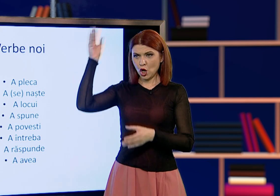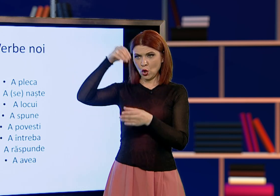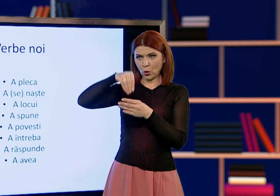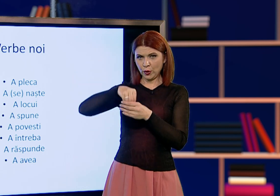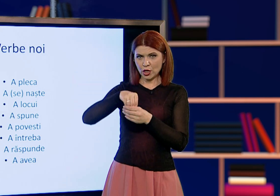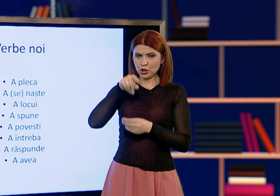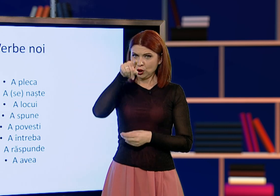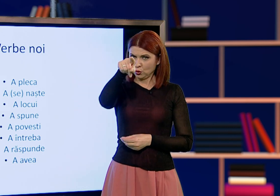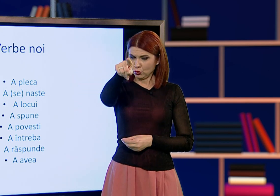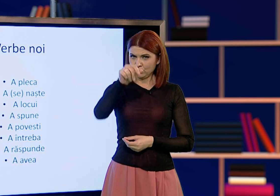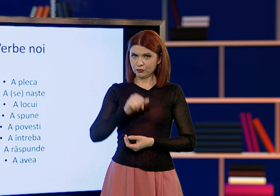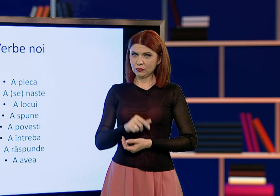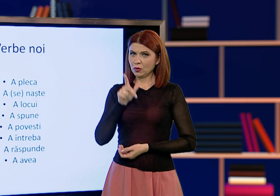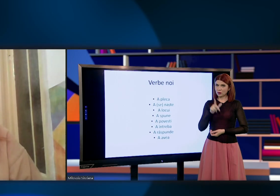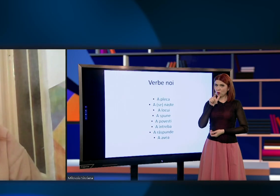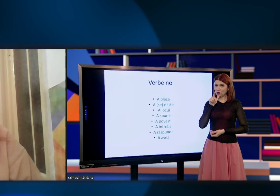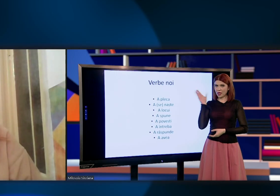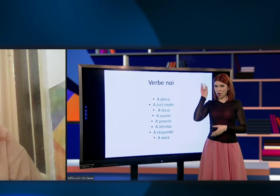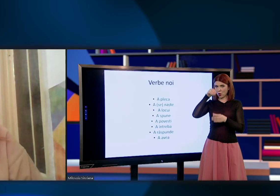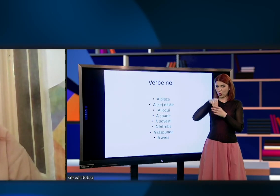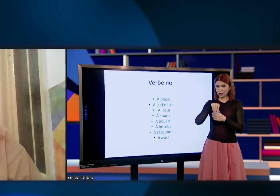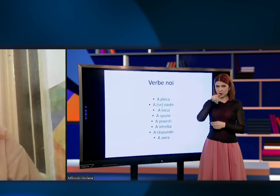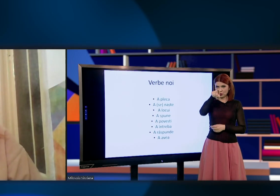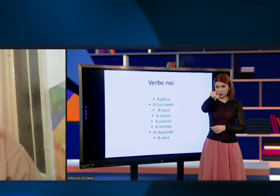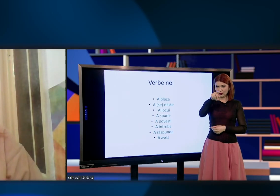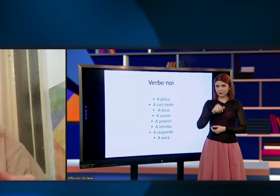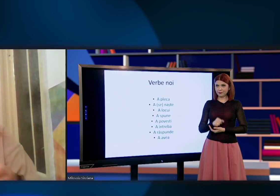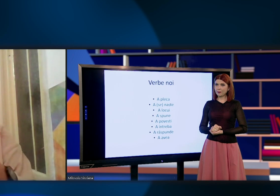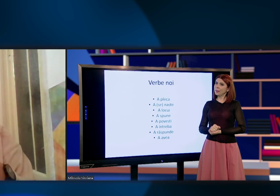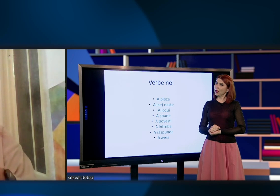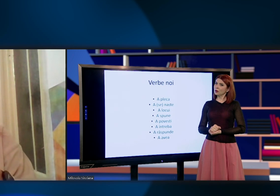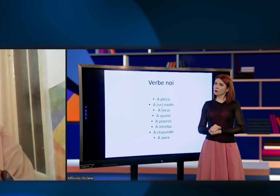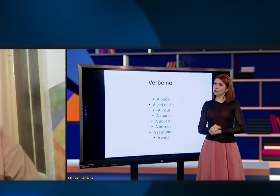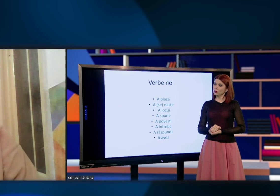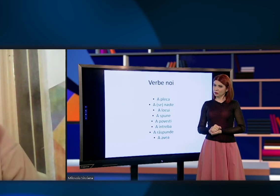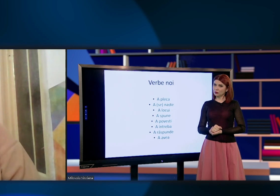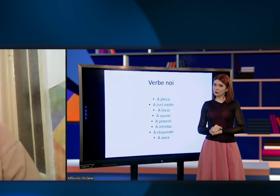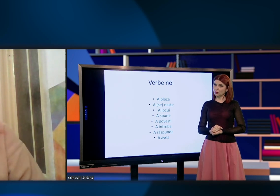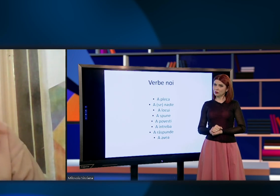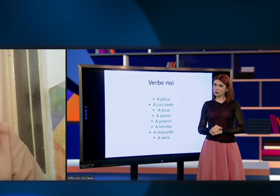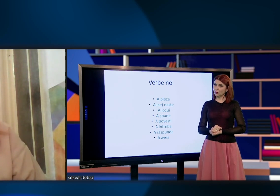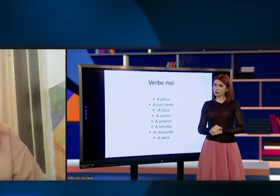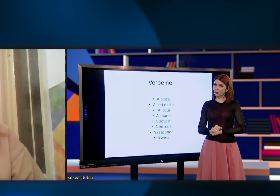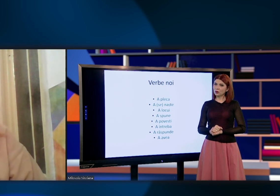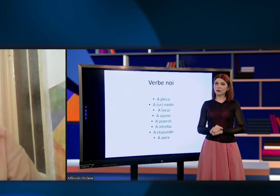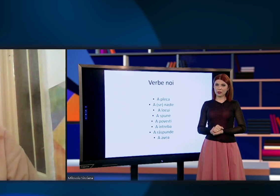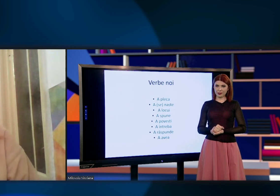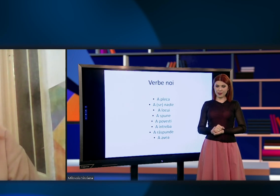locuiești Tu unde locuiești tu Eu locuiesc în București foarte bine